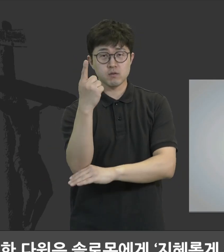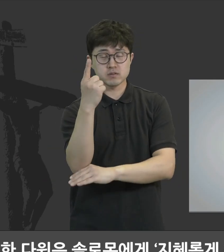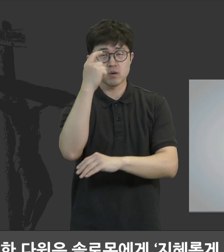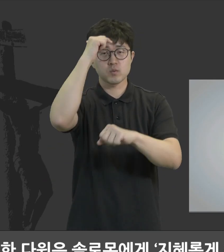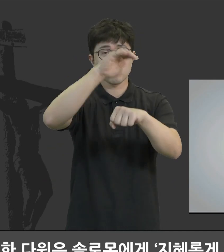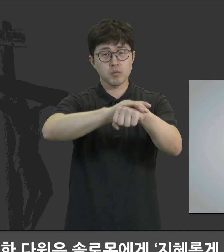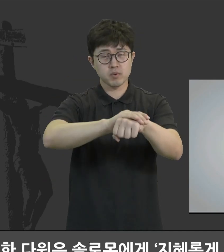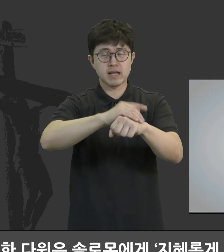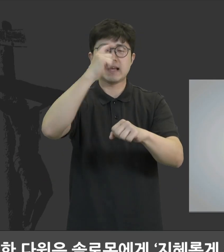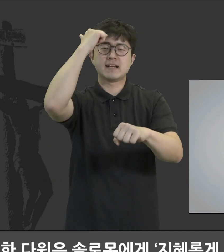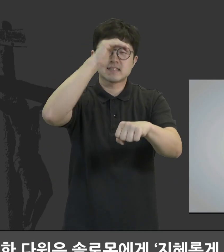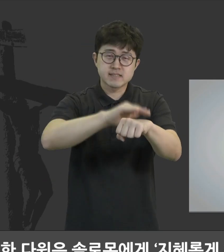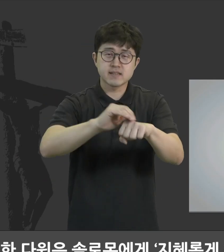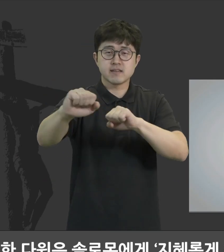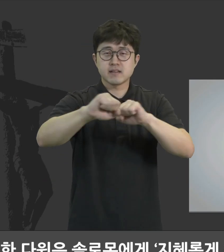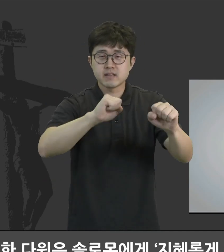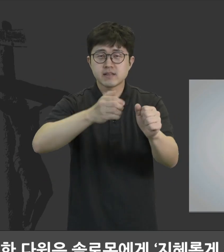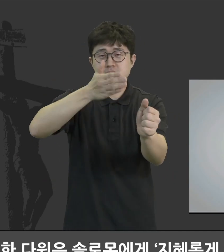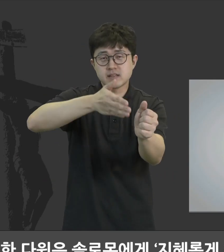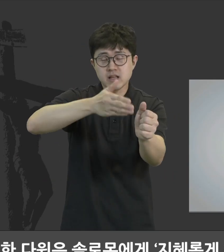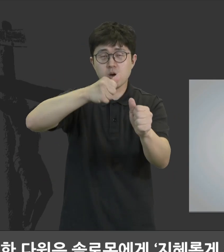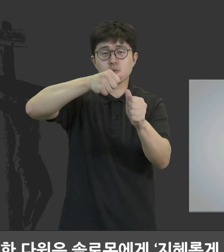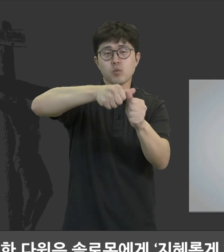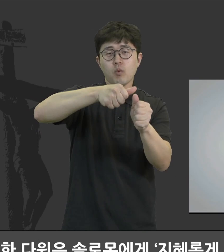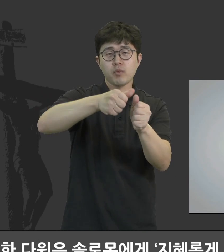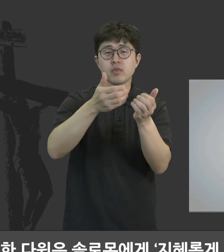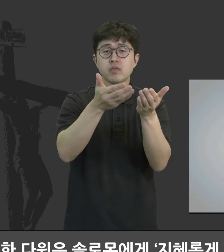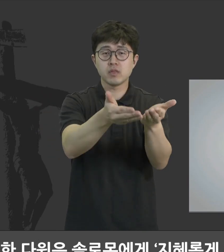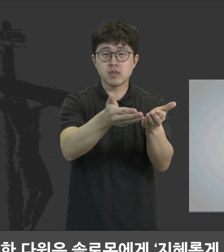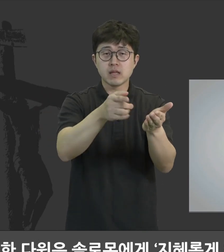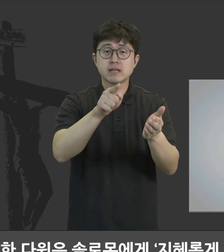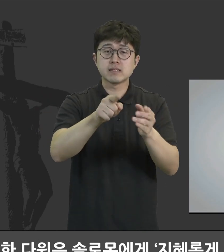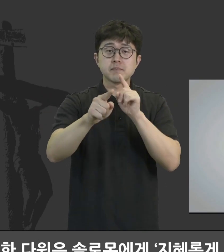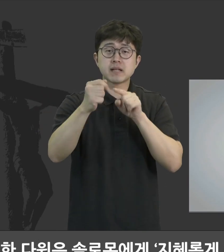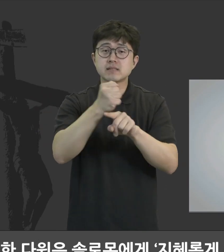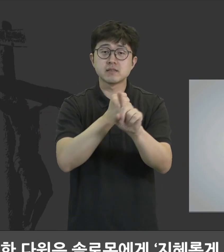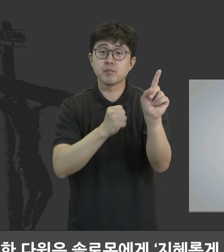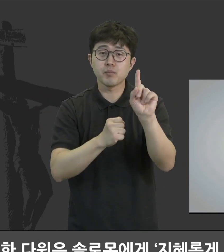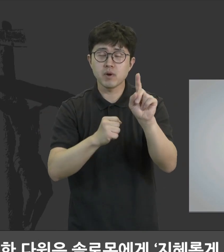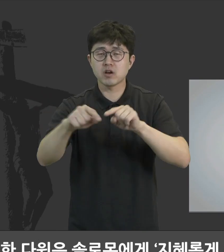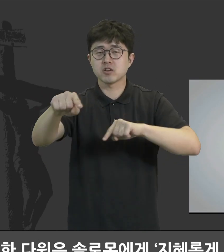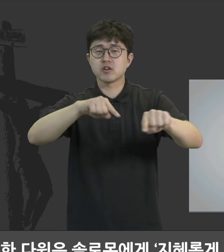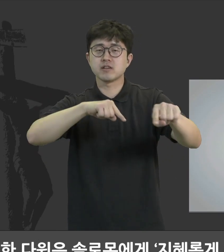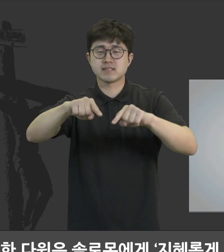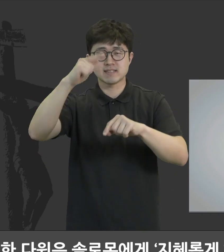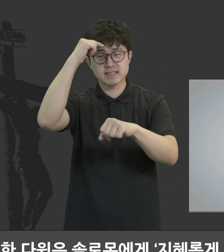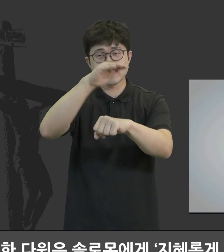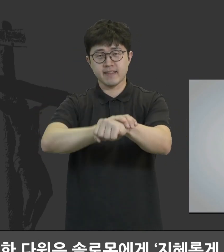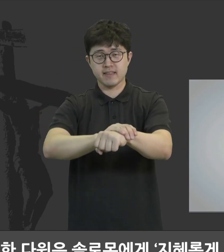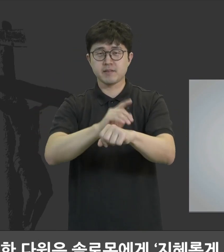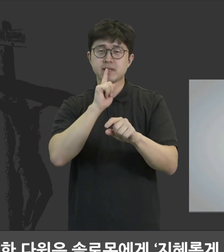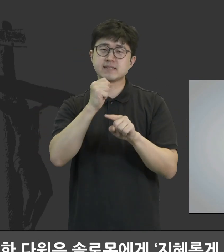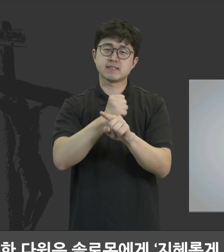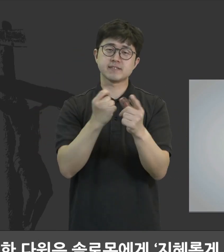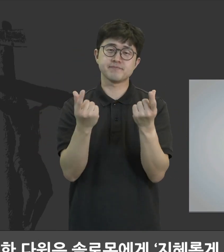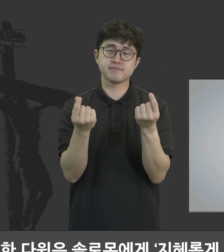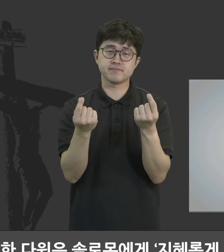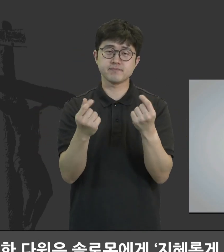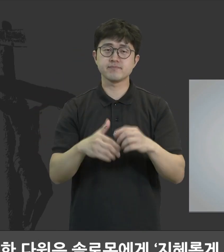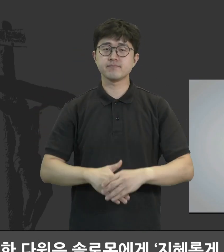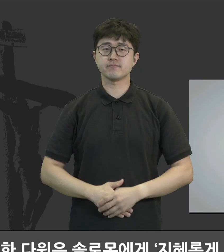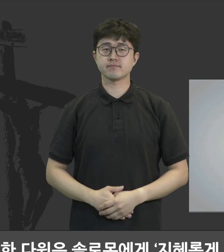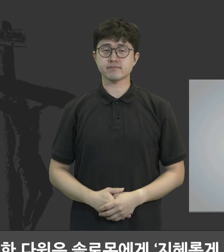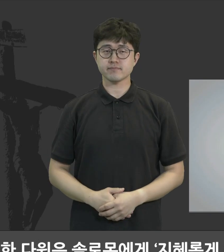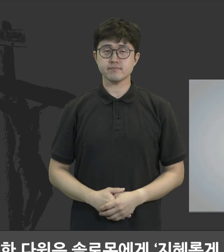또한 다윗은 솔로몬에게 지혜롭게 행하라고 조언하는데 여기에서 다윗이 말한 지혜란 정치적